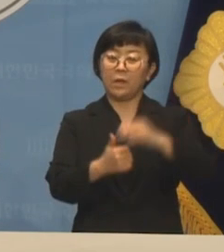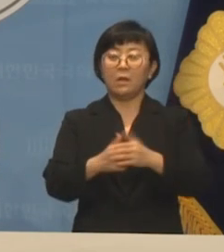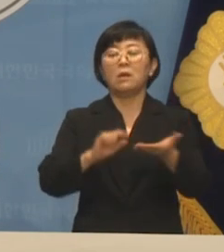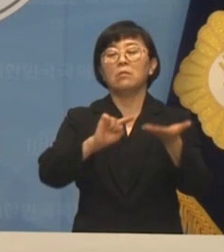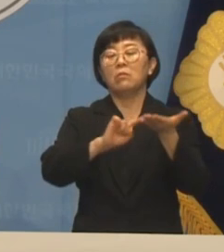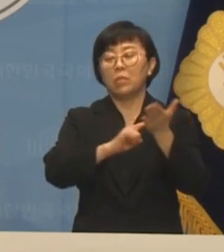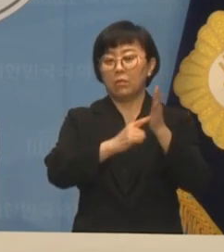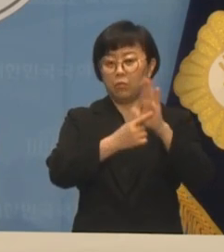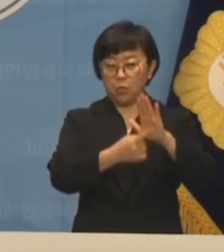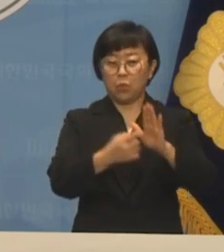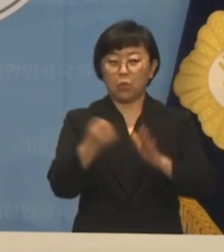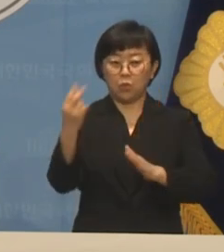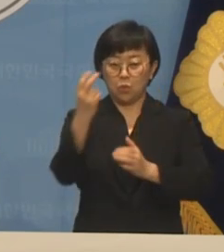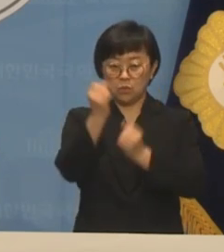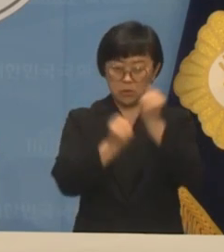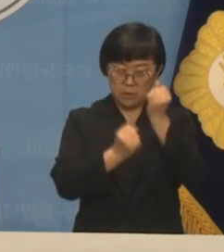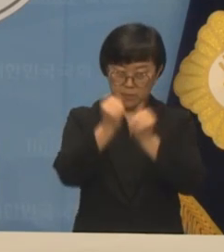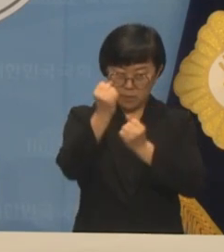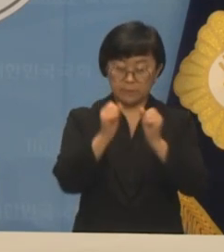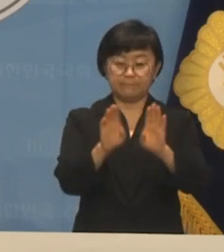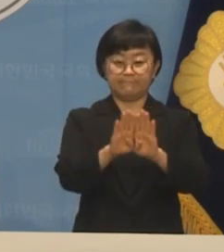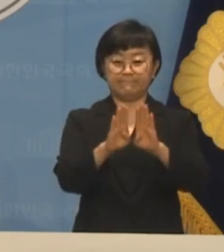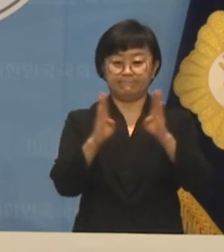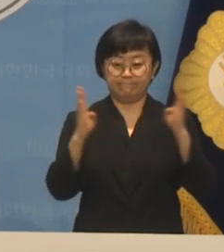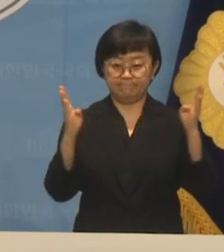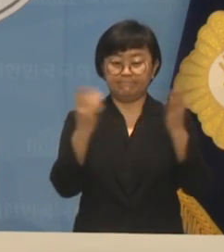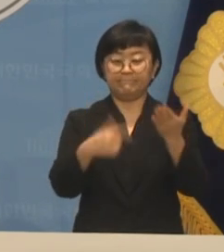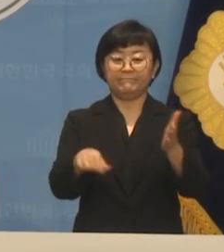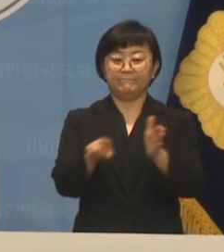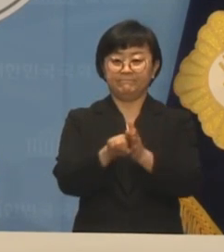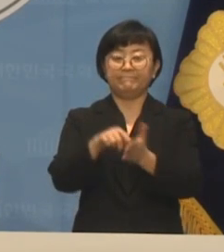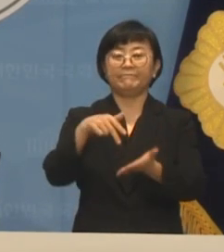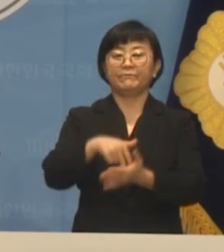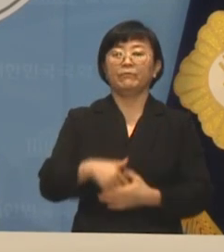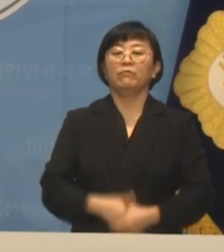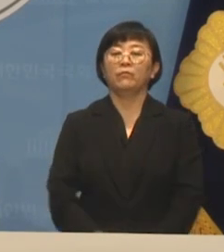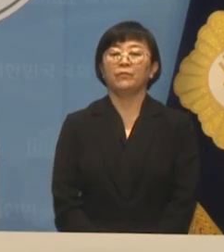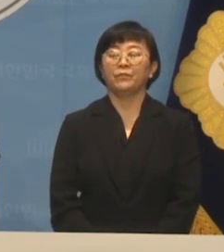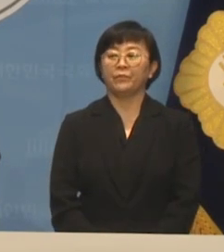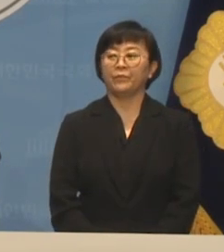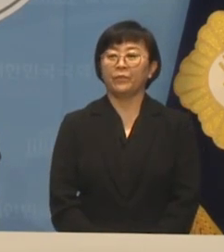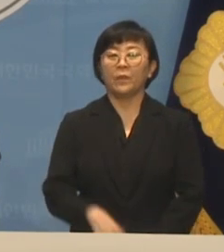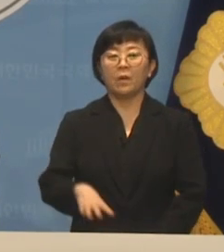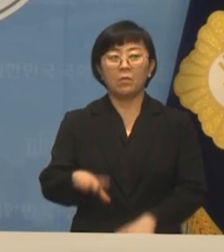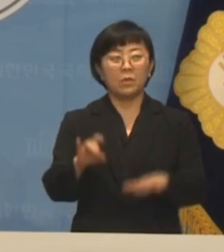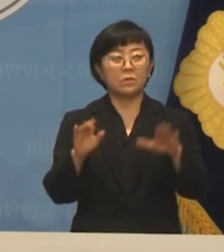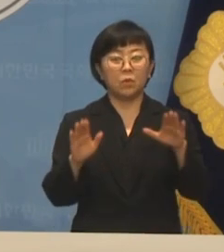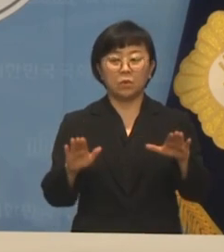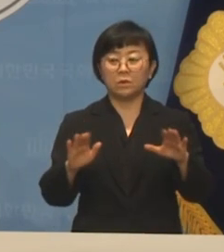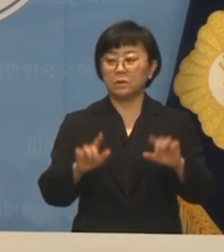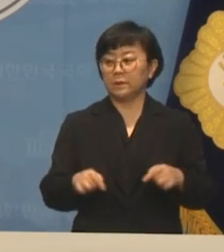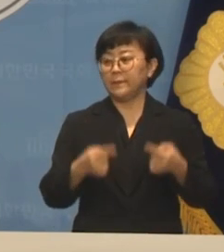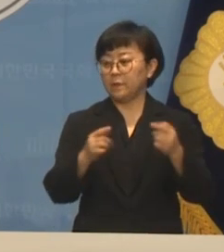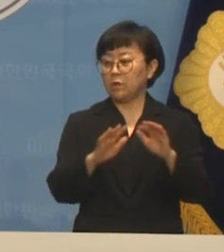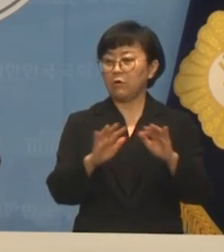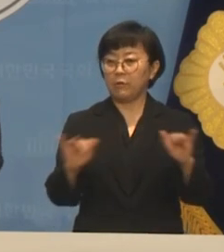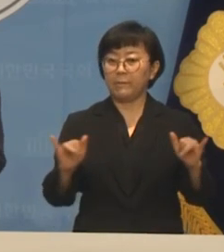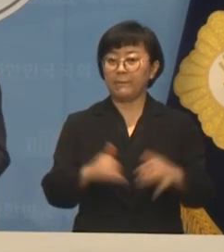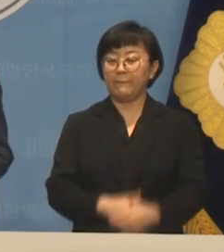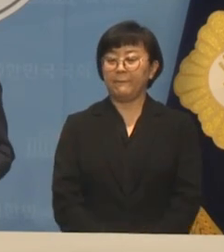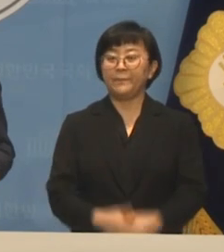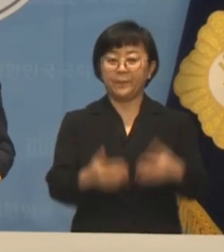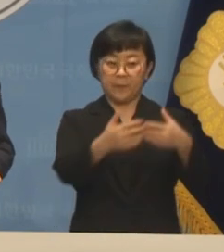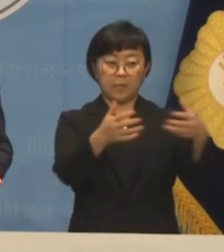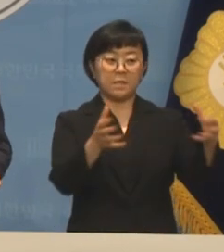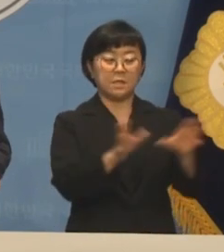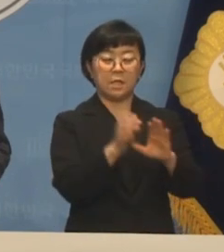성명 및 기자회견을 개최하기 위해서 이 자리에 섰습니다. 먼저 오늘 참석하신